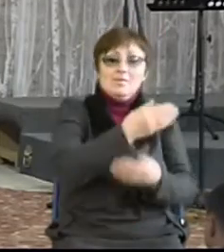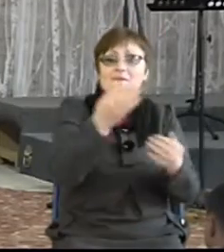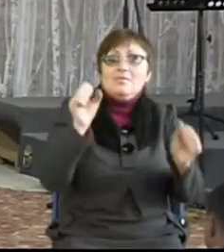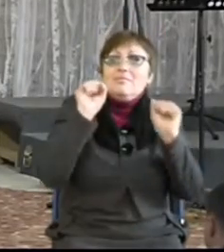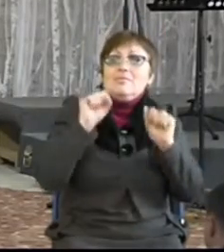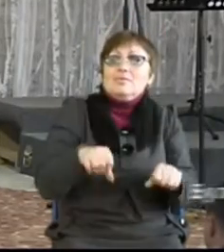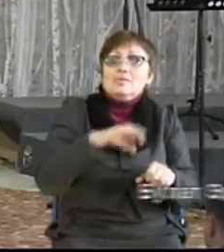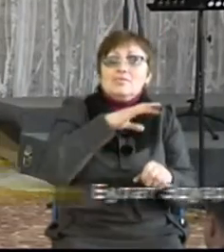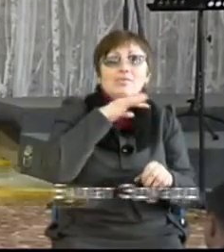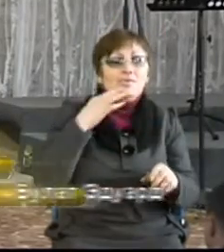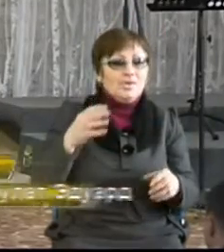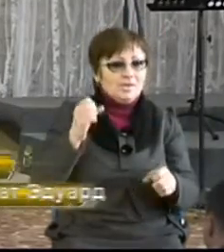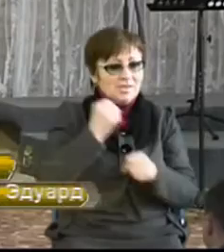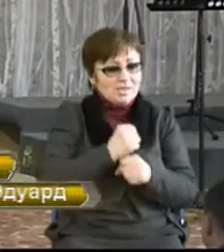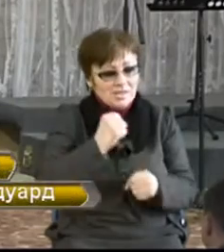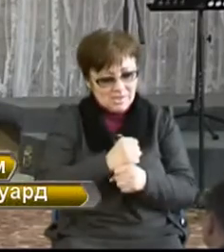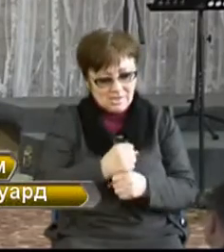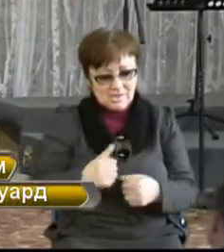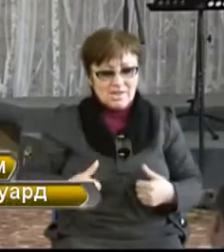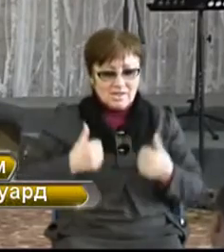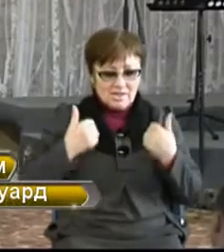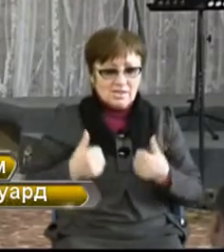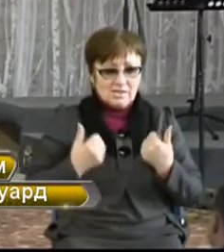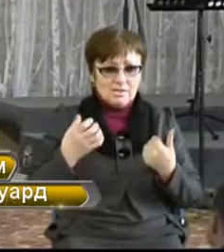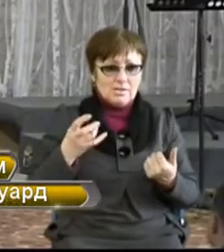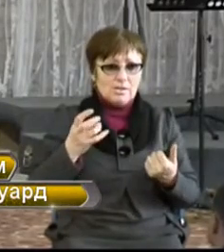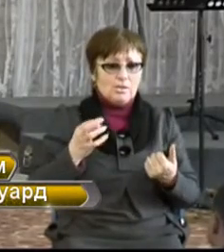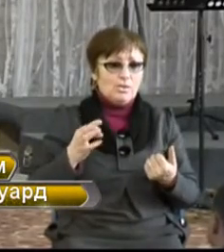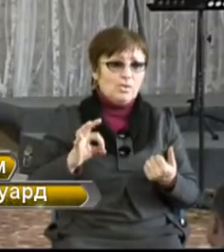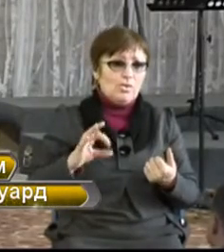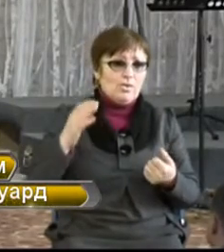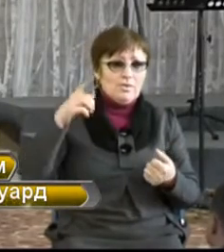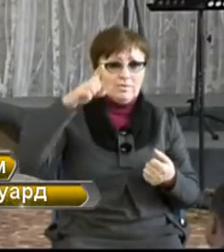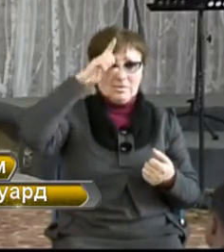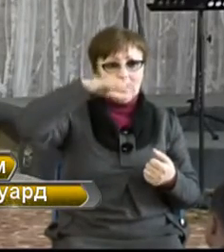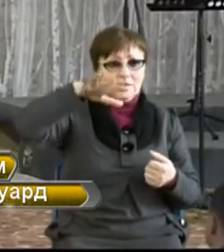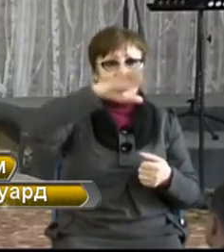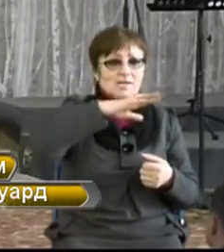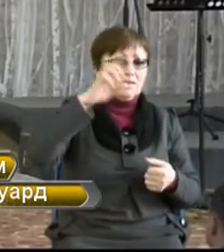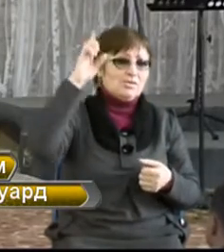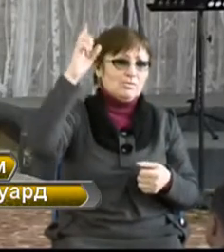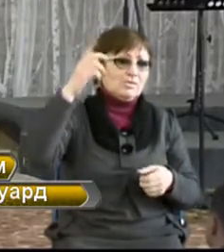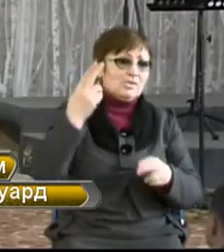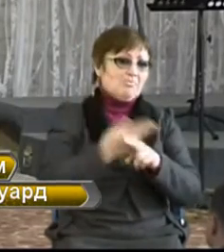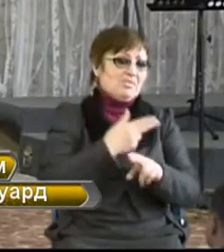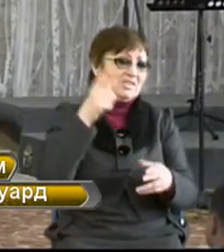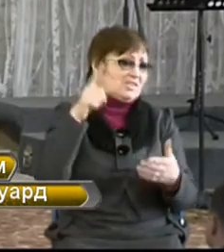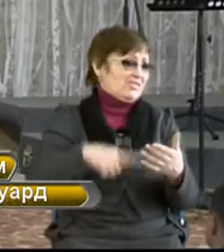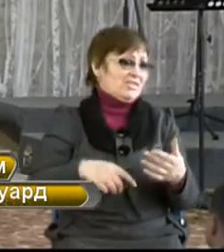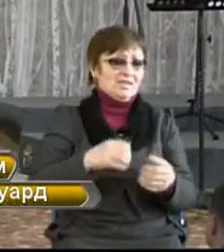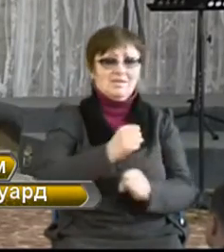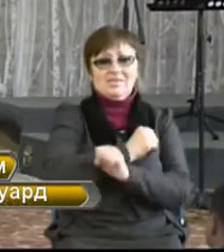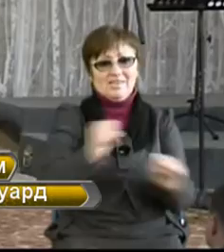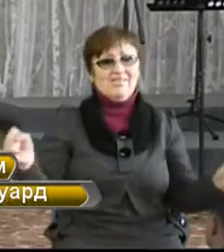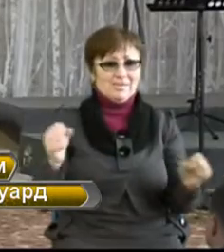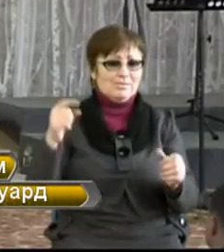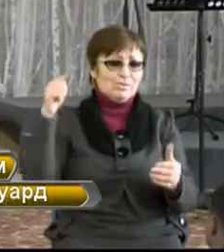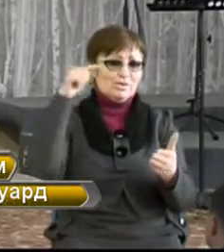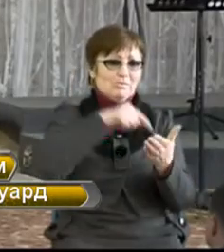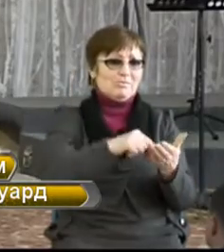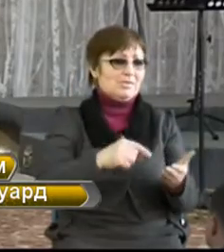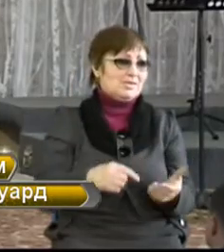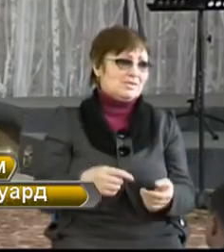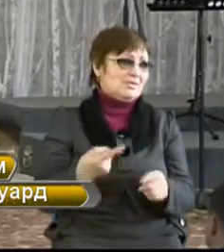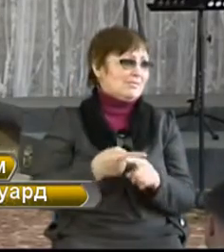вещи делать, применять усилия, но в Царство Божие без веры мы не дойдем. И поэтому мы